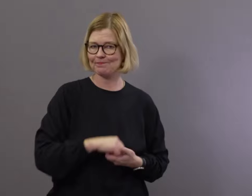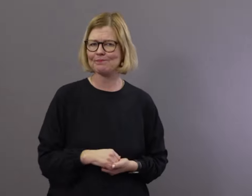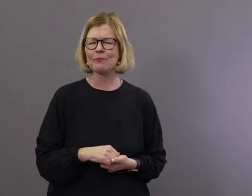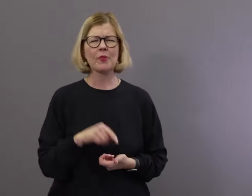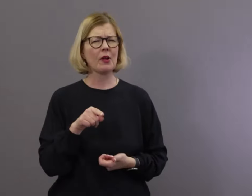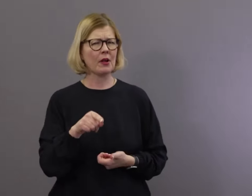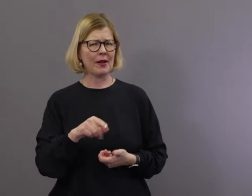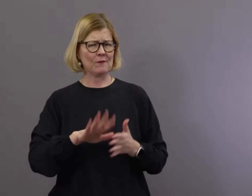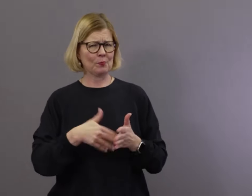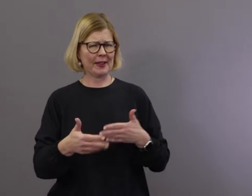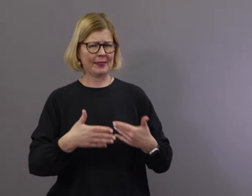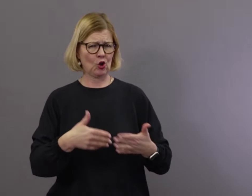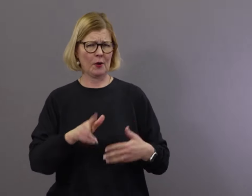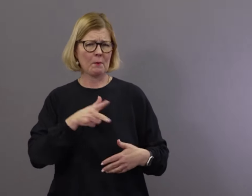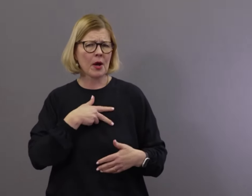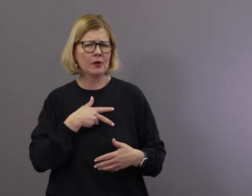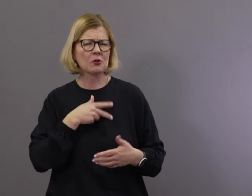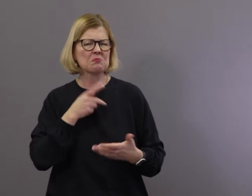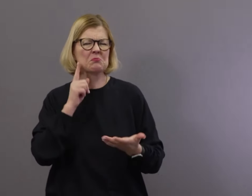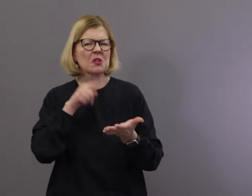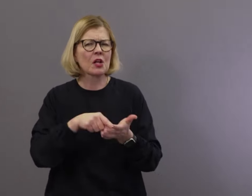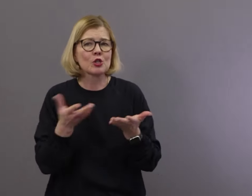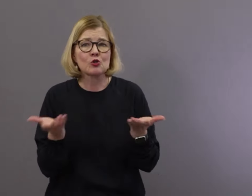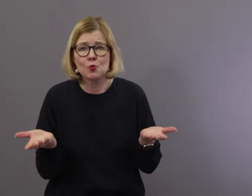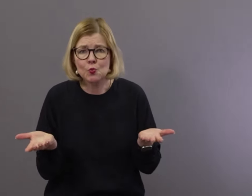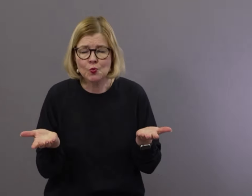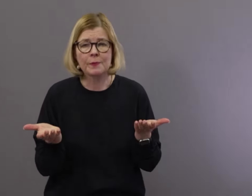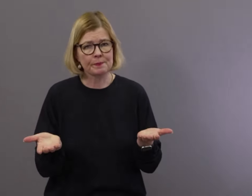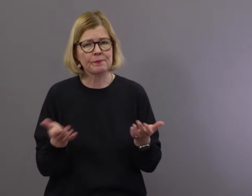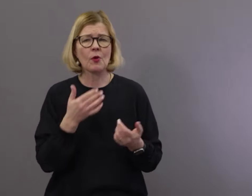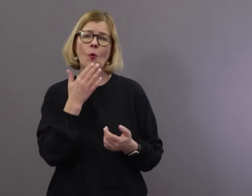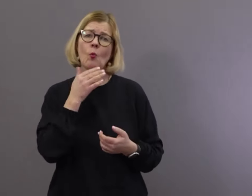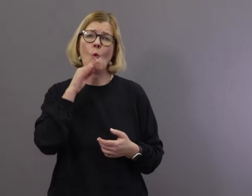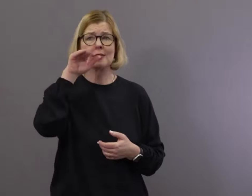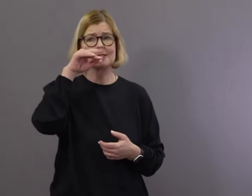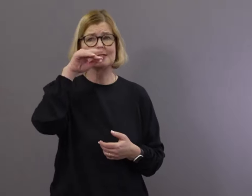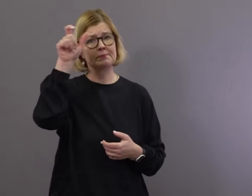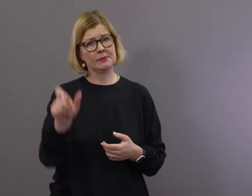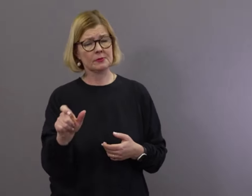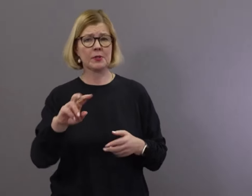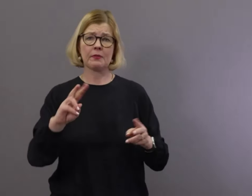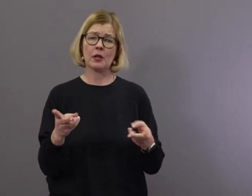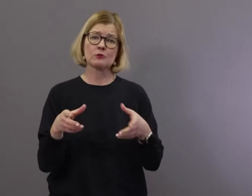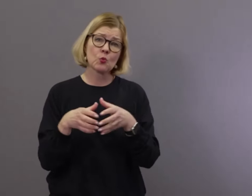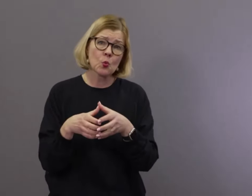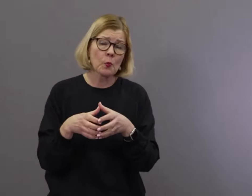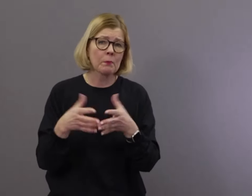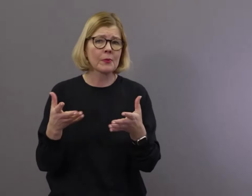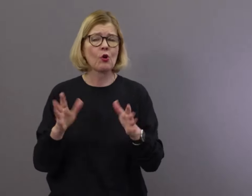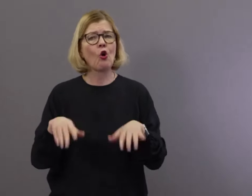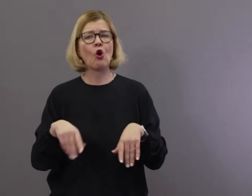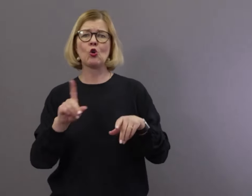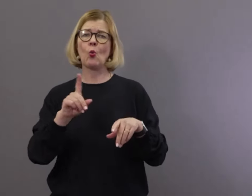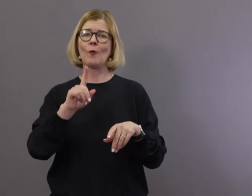vuodelle 2023 ja sen luovuttaminen. Ja viittomakielitekopalkinnon ideana